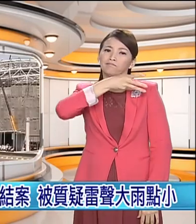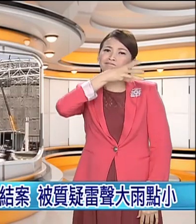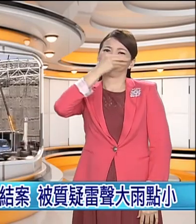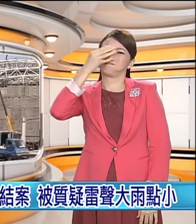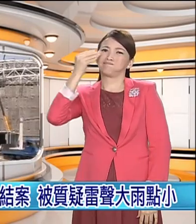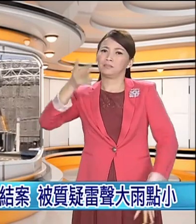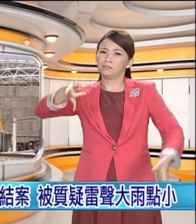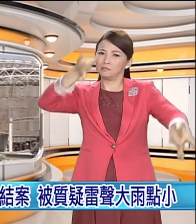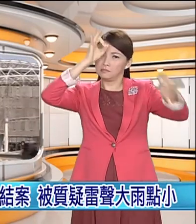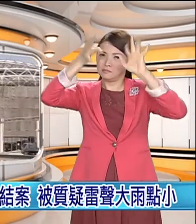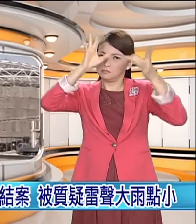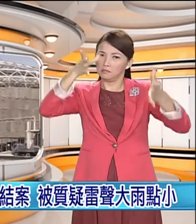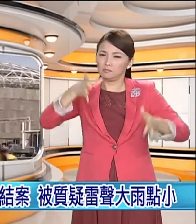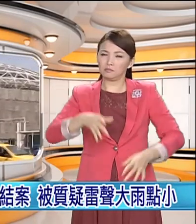雷声大雨点小。